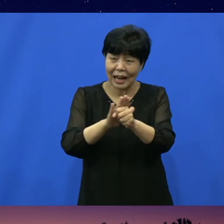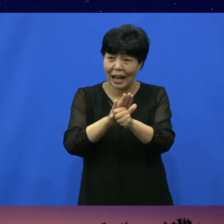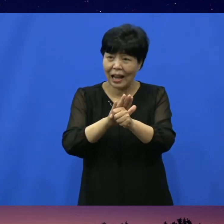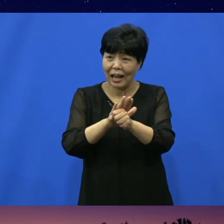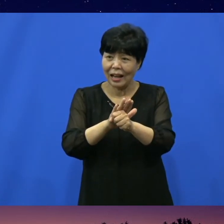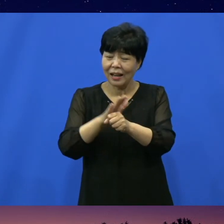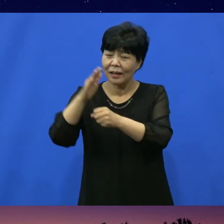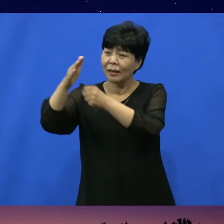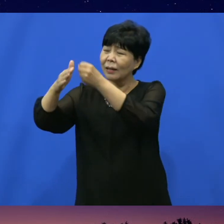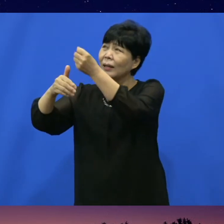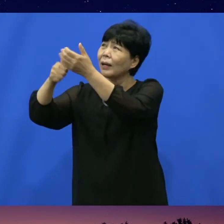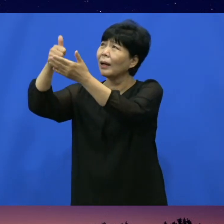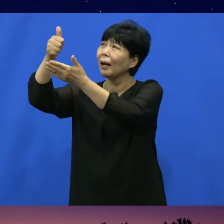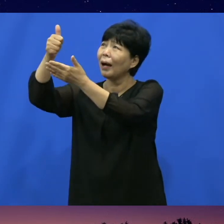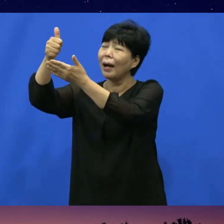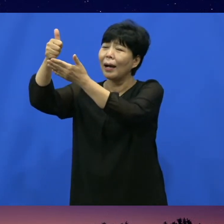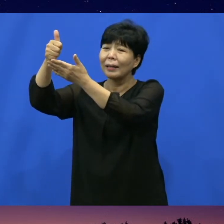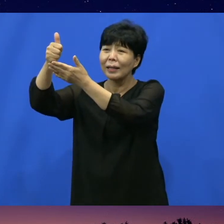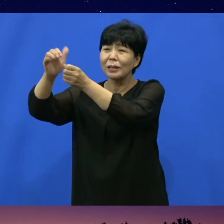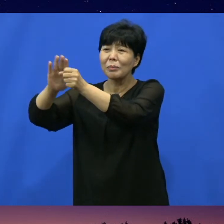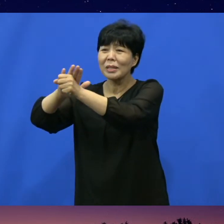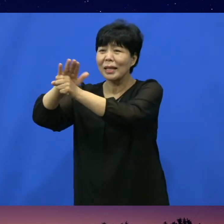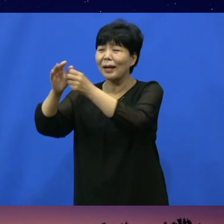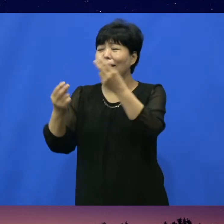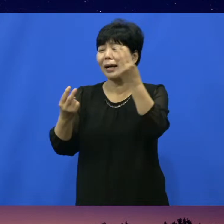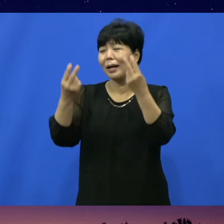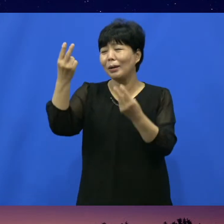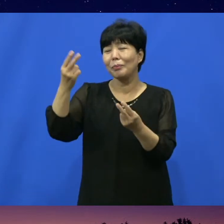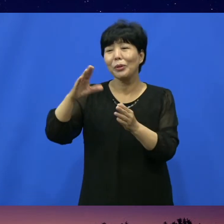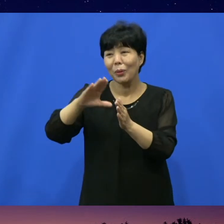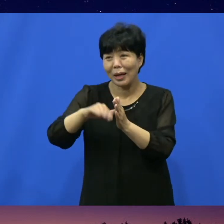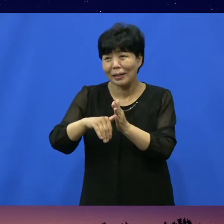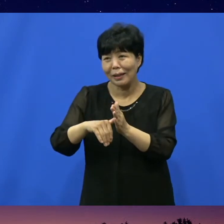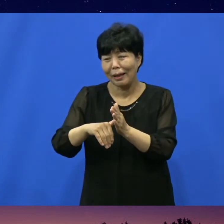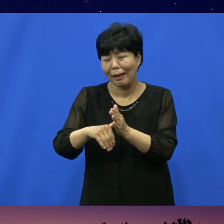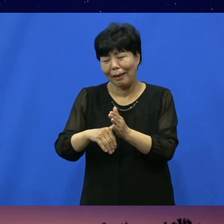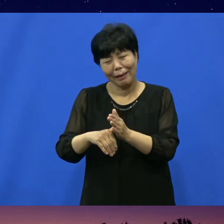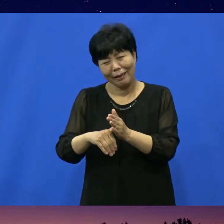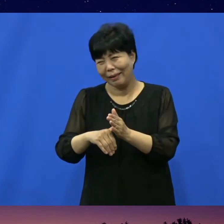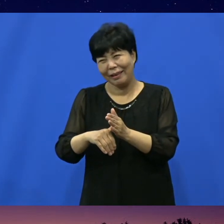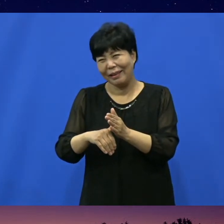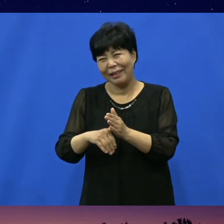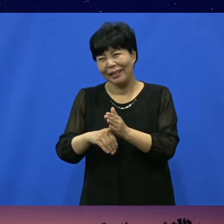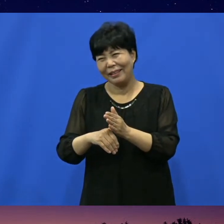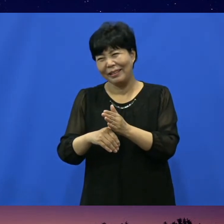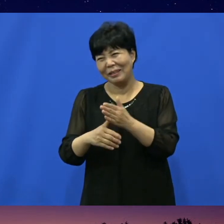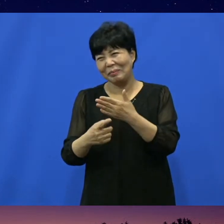사랑의 모방에 불과해요. 그 사랑의 모든 원조는 하나님으로부터 온 것입니다.